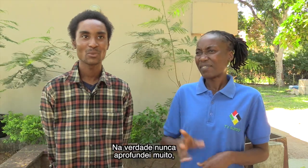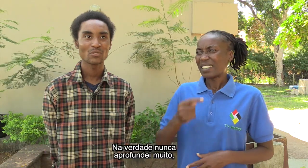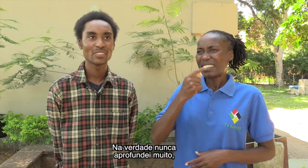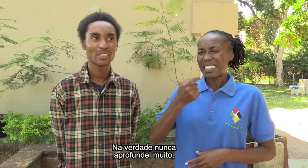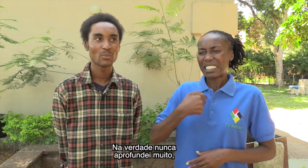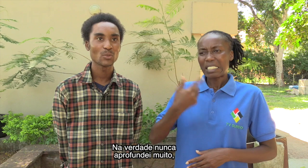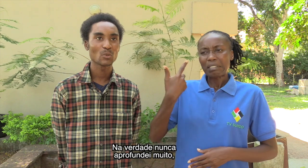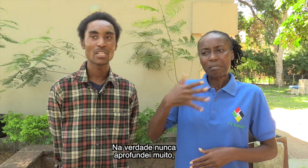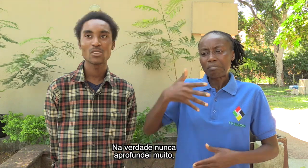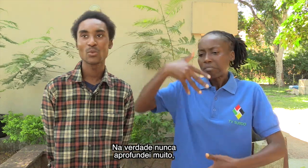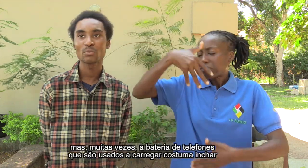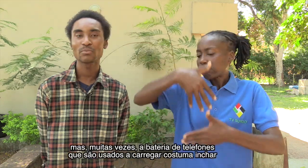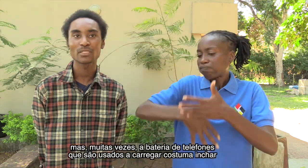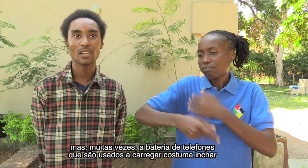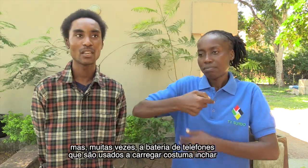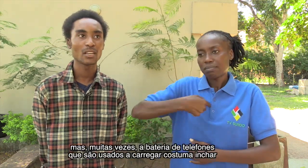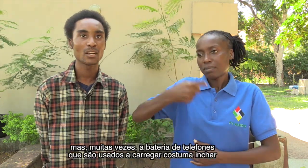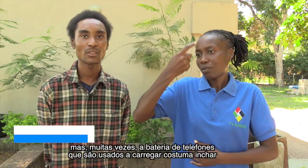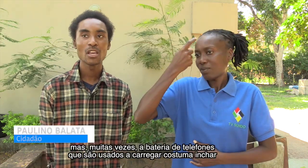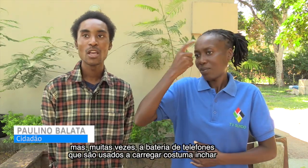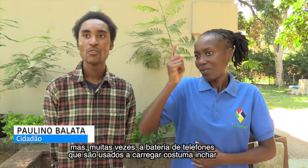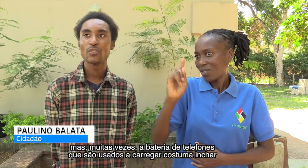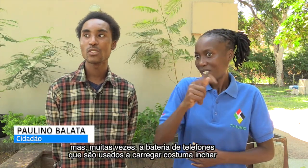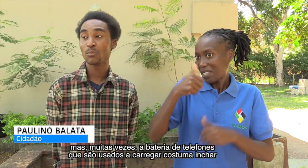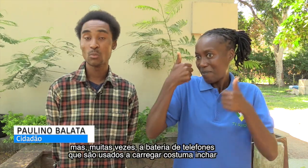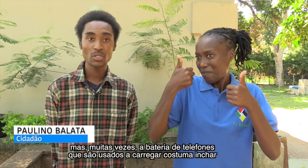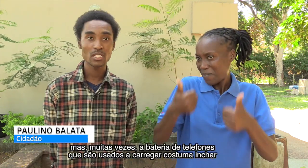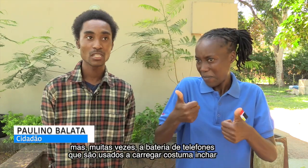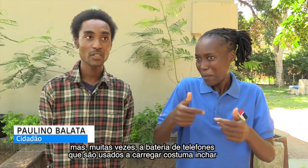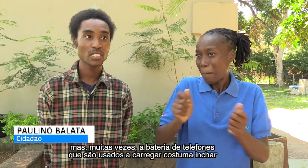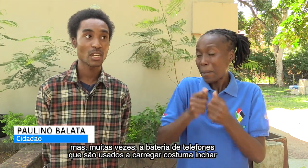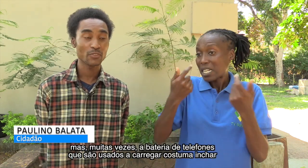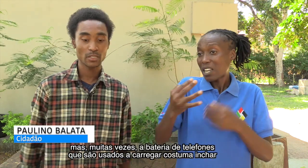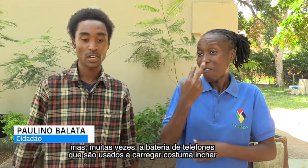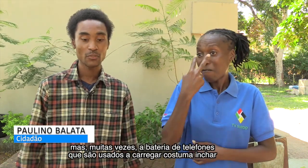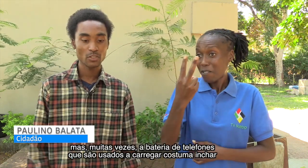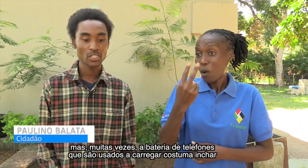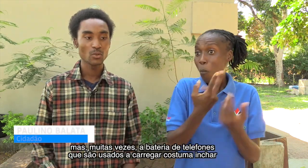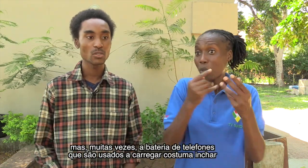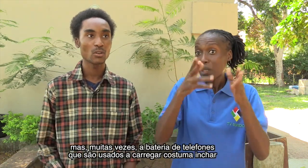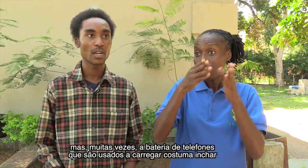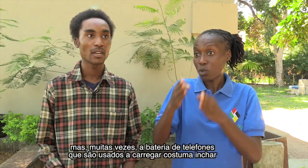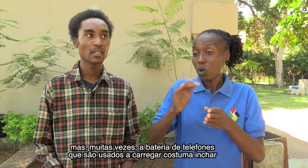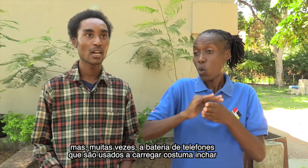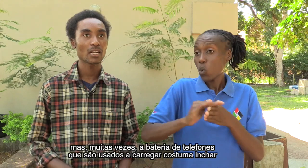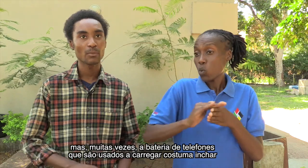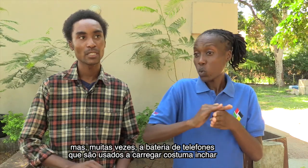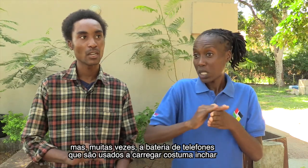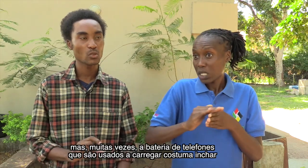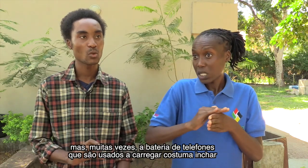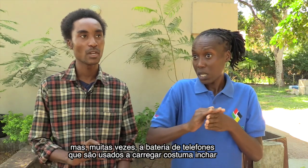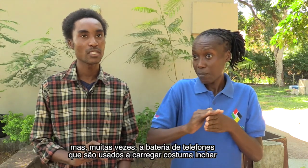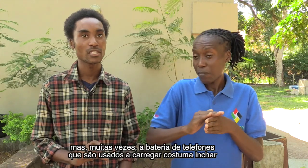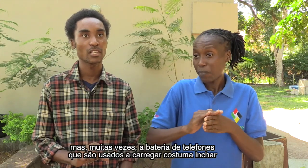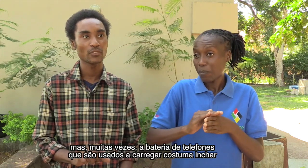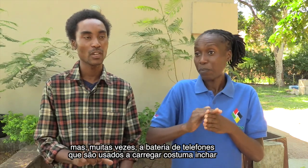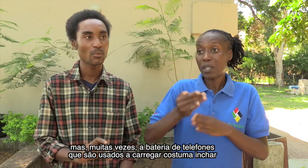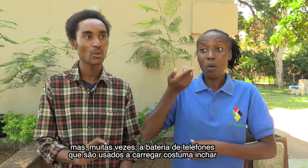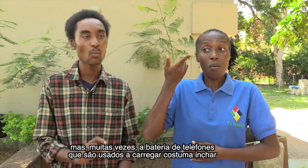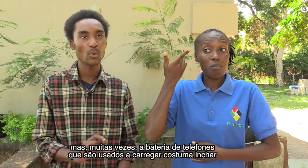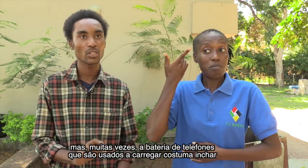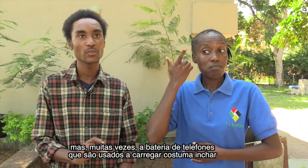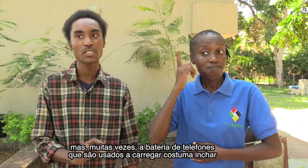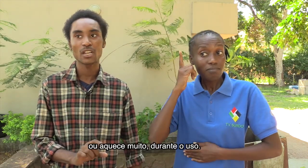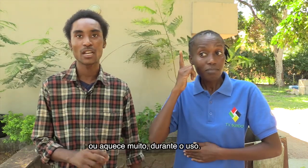verdade, nunca aprofundei muito, mas eu muitas das vezes já vi telefones que usam a carregar, a bateria costuma encher,